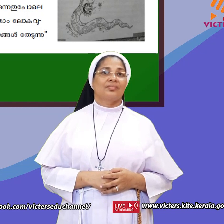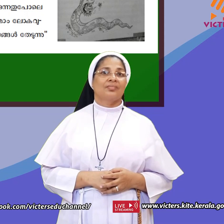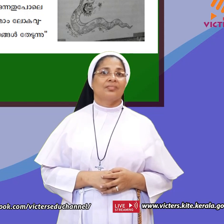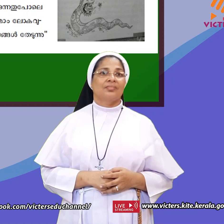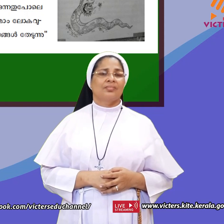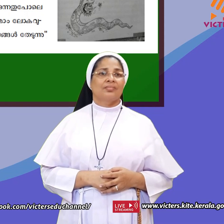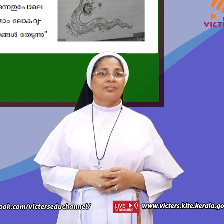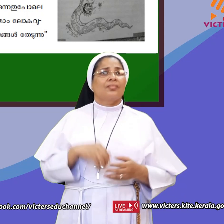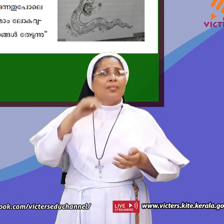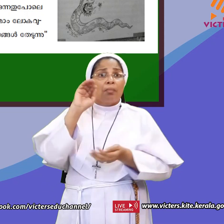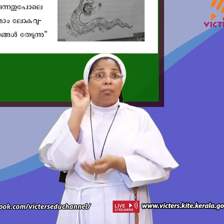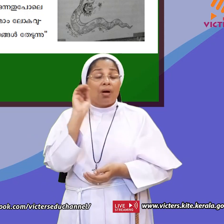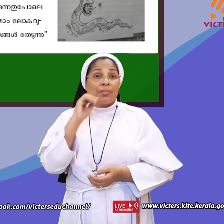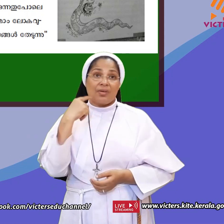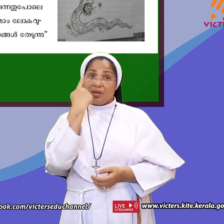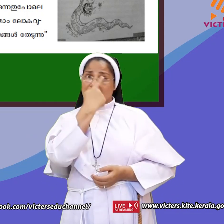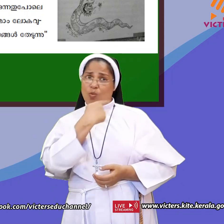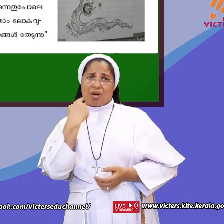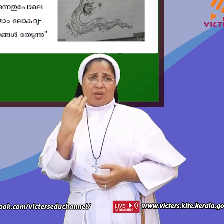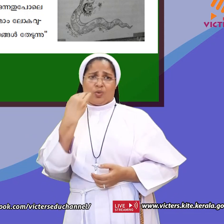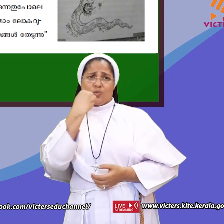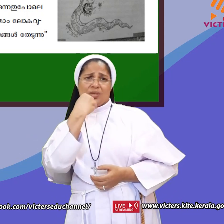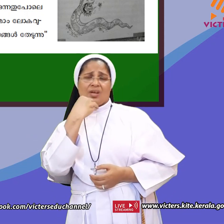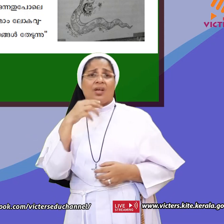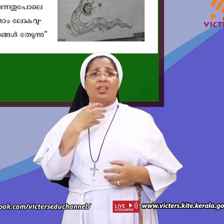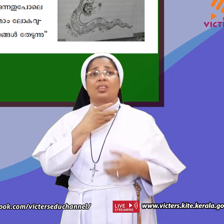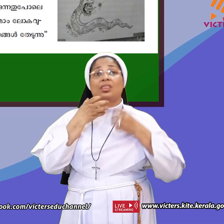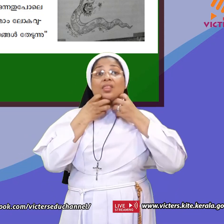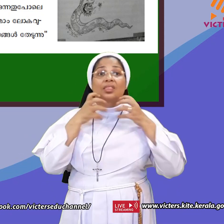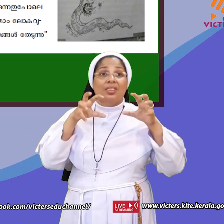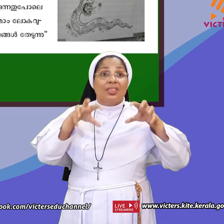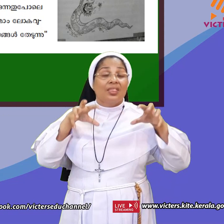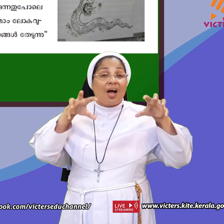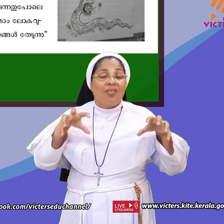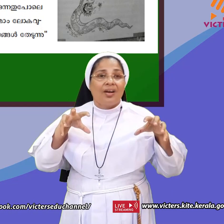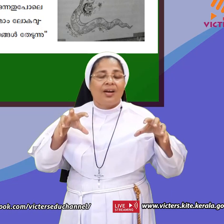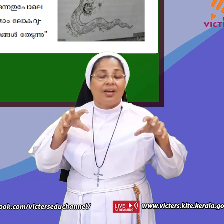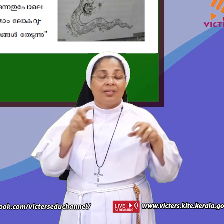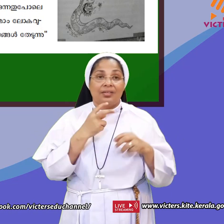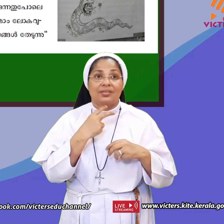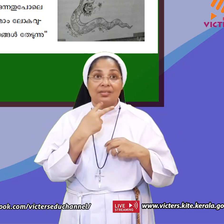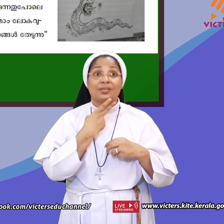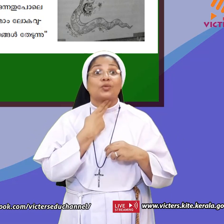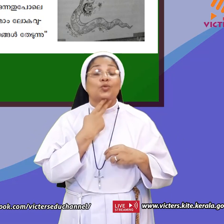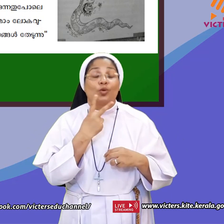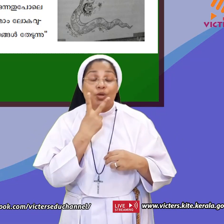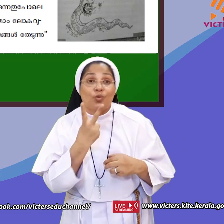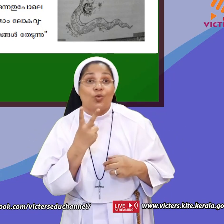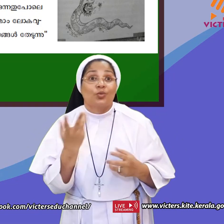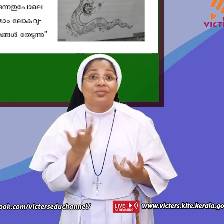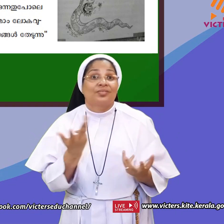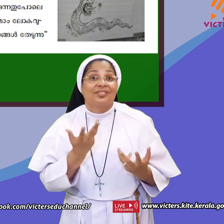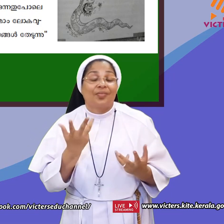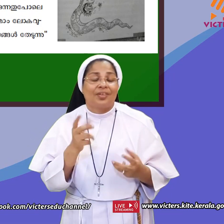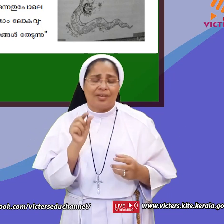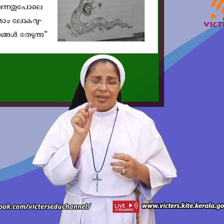പാമ്പിൻ്റെ വായ്ക്കുള്ളിലായിട്ടും മുന്നിൽ കൂടി പറന്നു പോകുന്ന ഈച്ചയെ തിന്നാൻ കൊതിയോടെ നാവ് പുറത്തേക്ക് നീട്ടുന്ന